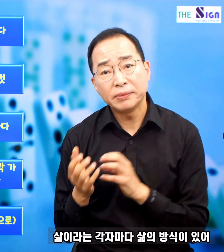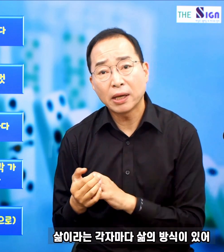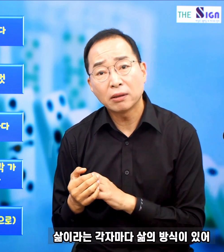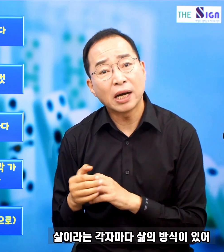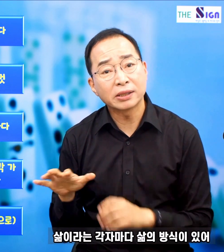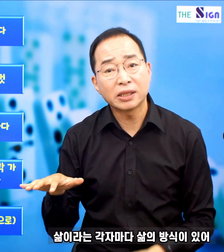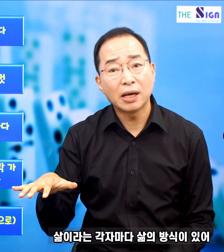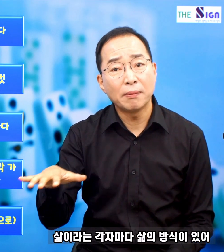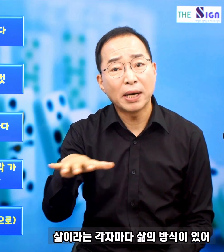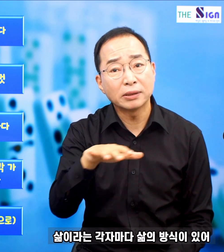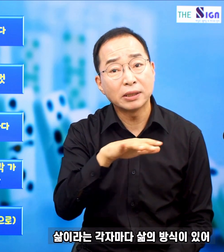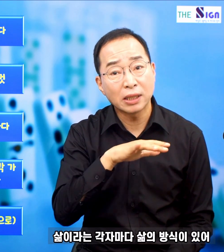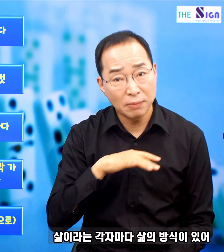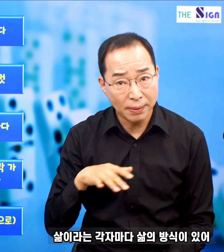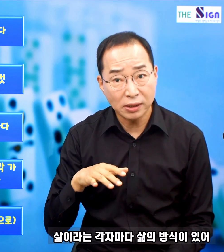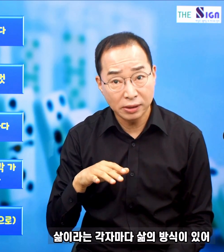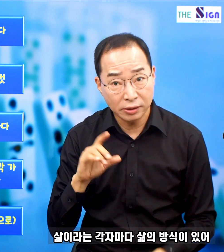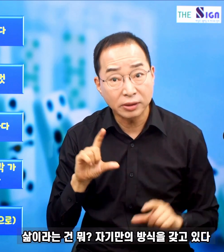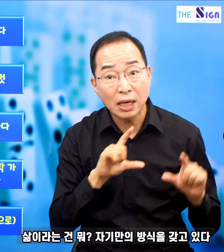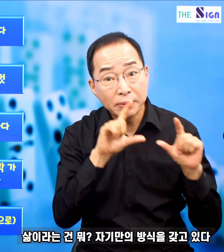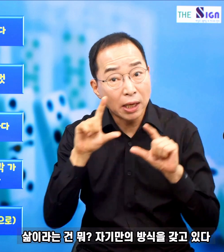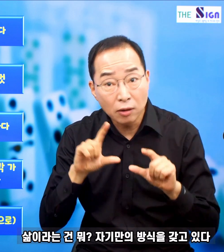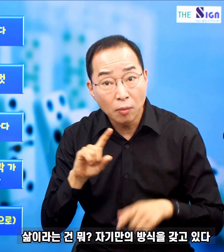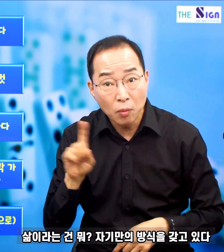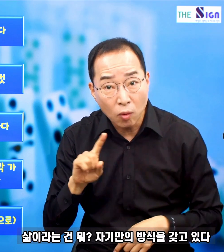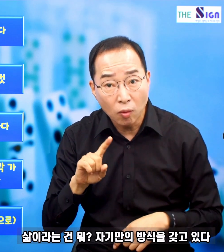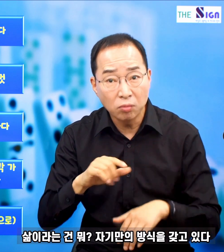삶이라는 각자마다 삶의 방식이 있어. 삶이라는 건 뭐?